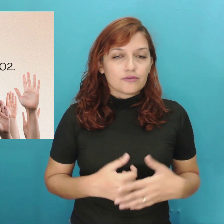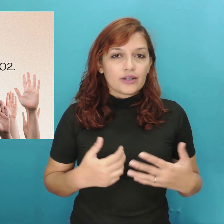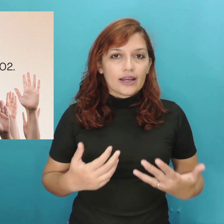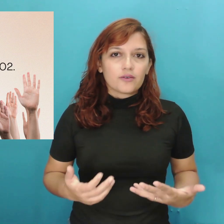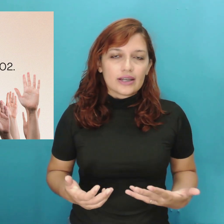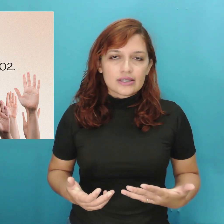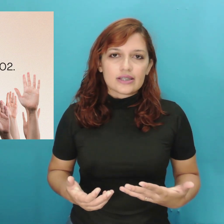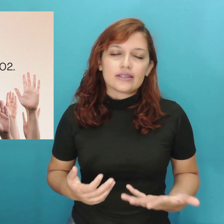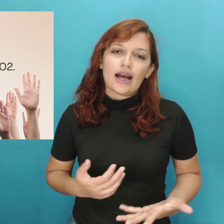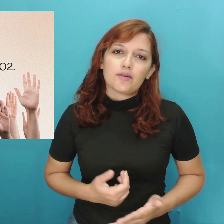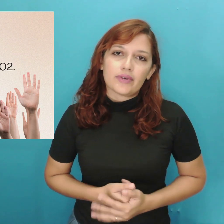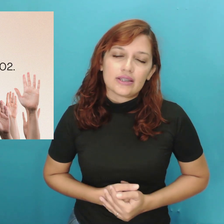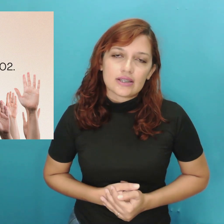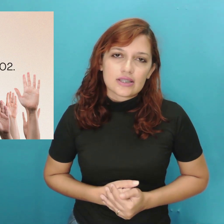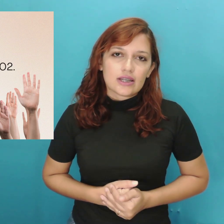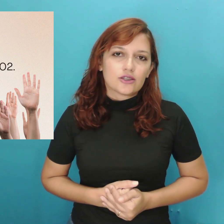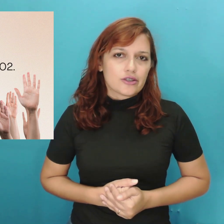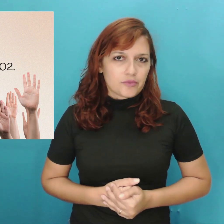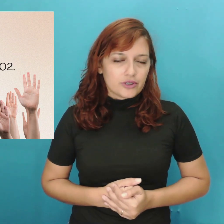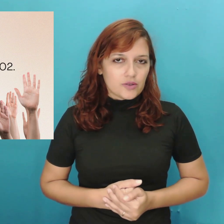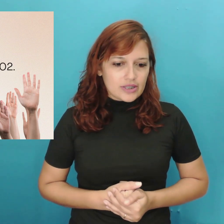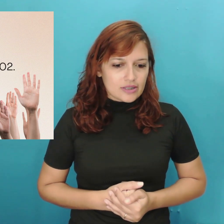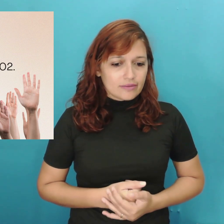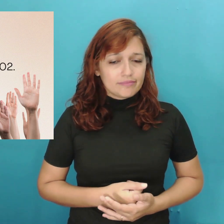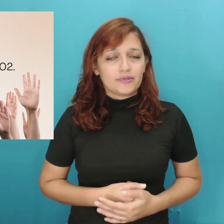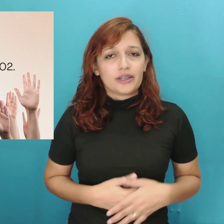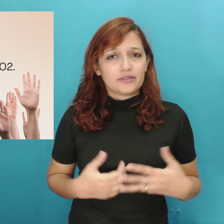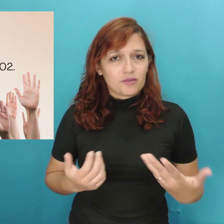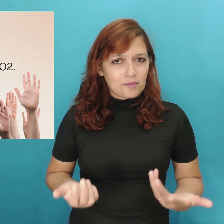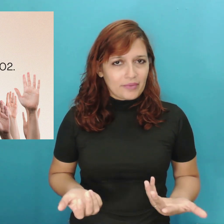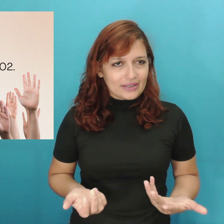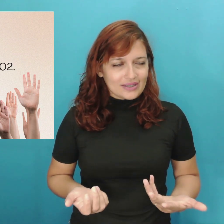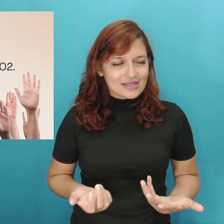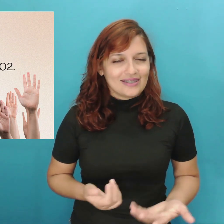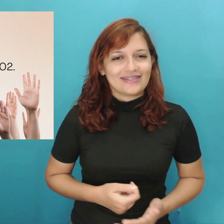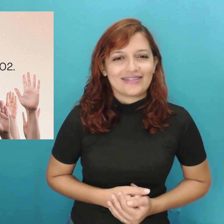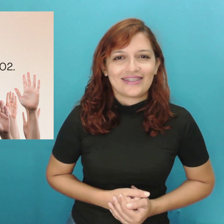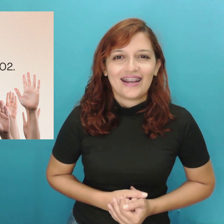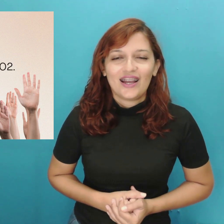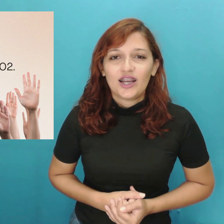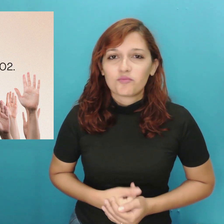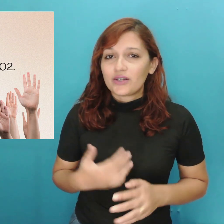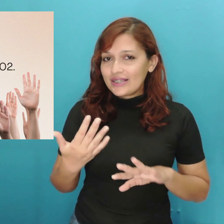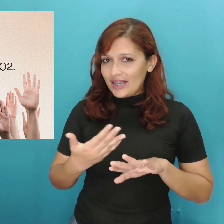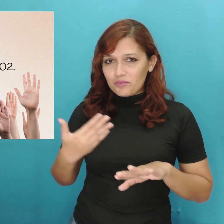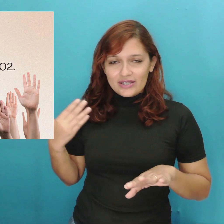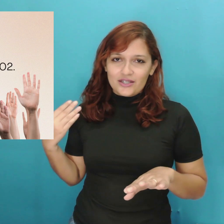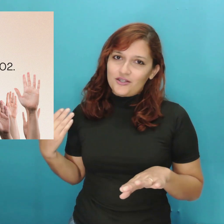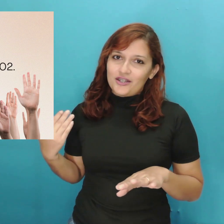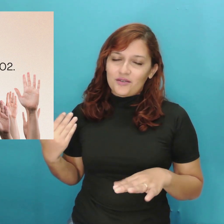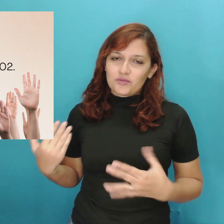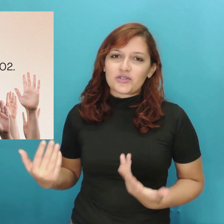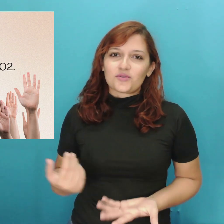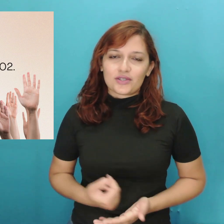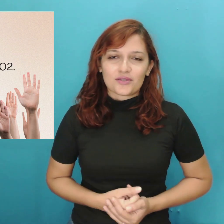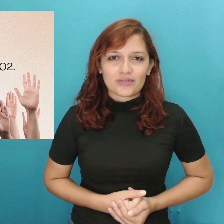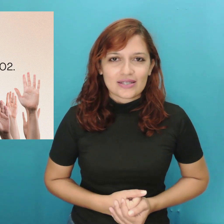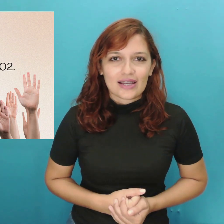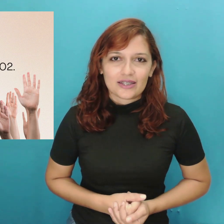reconhecida apenas em 2002. Por que eu digo apenas? Porque sempre existiram as pessoas surdas aqui no